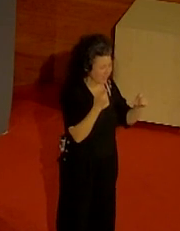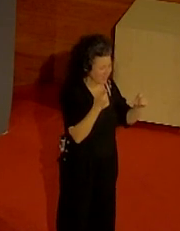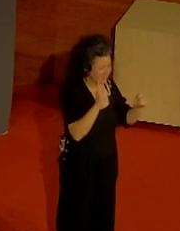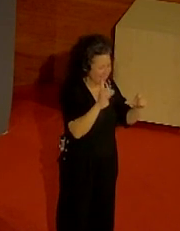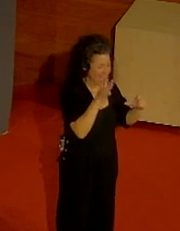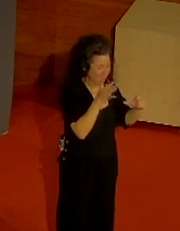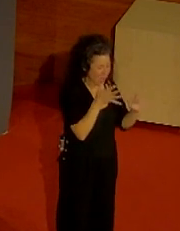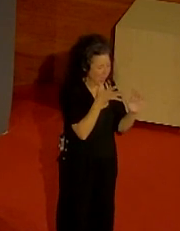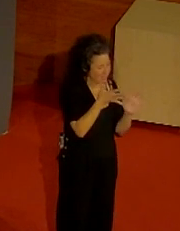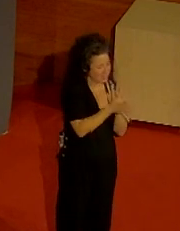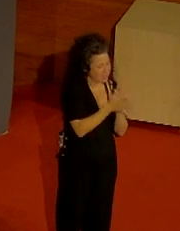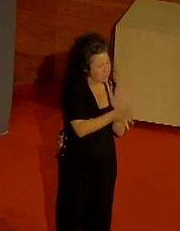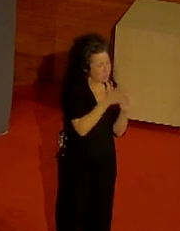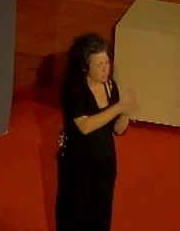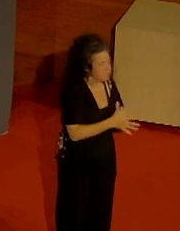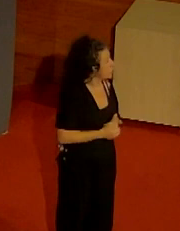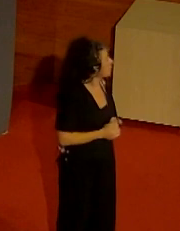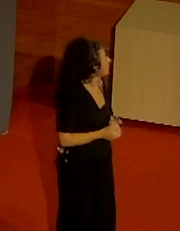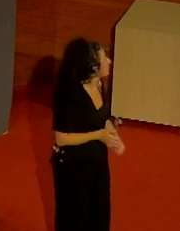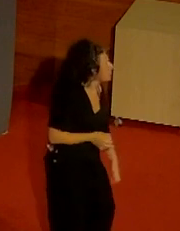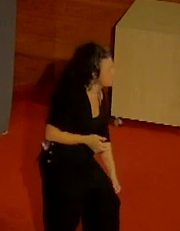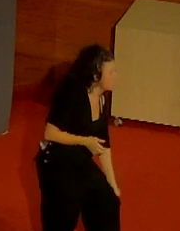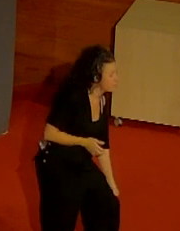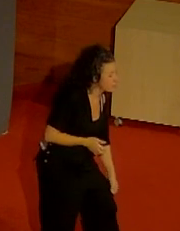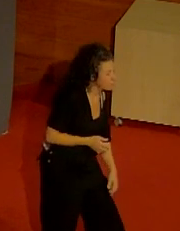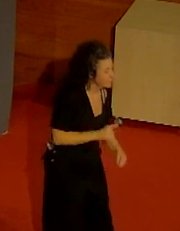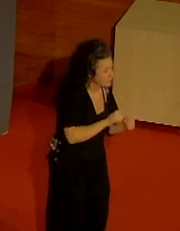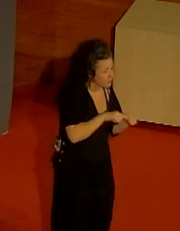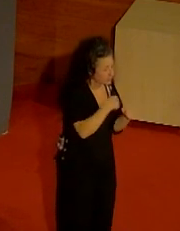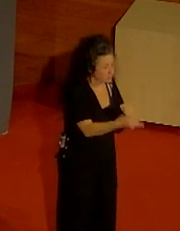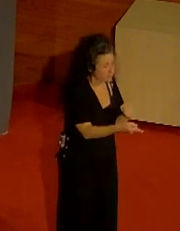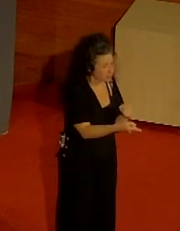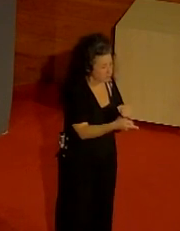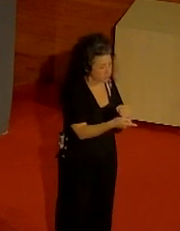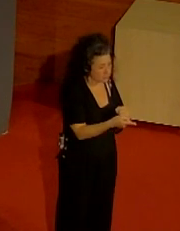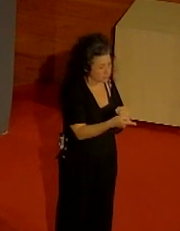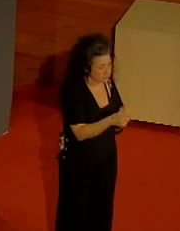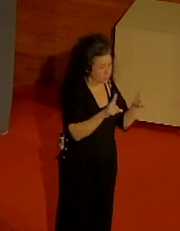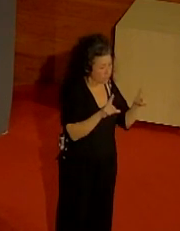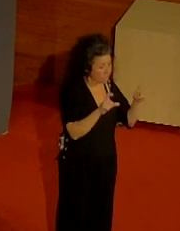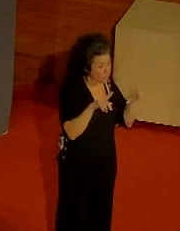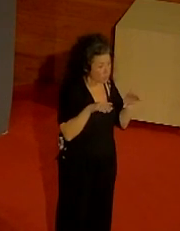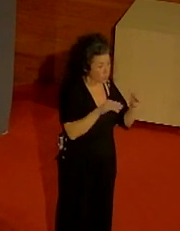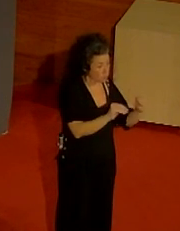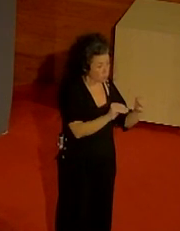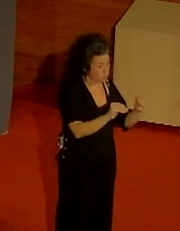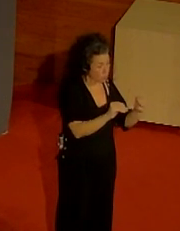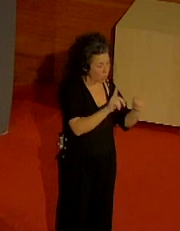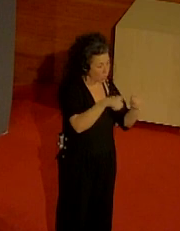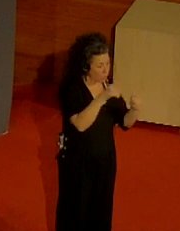por qué. Y después esta fotografía la usó para, en algunas